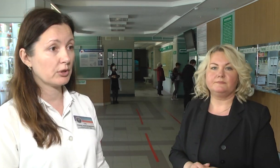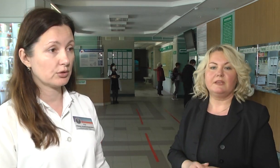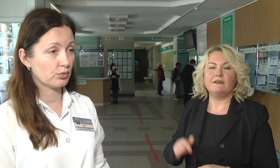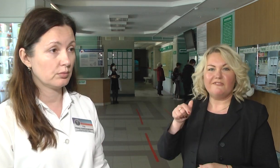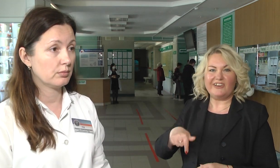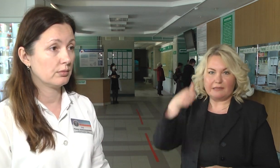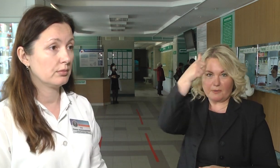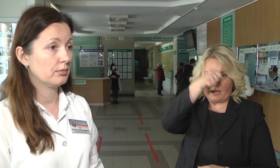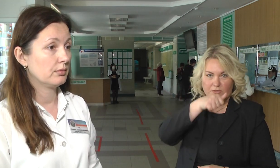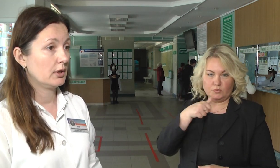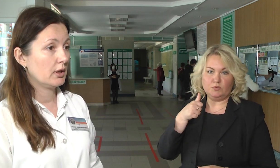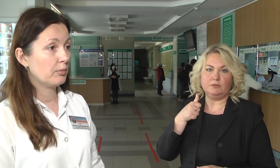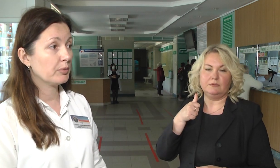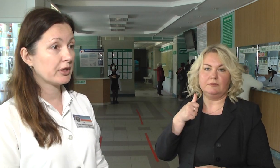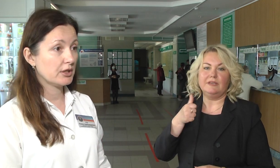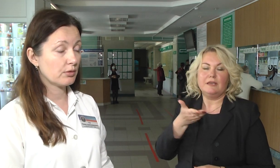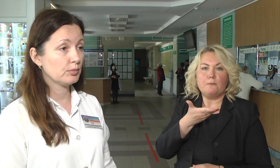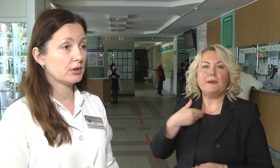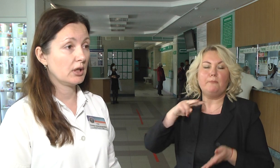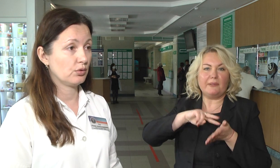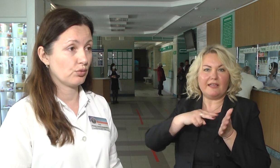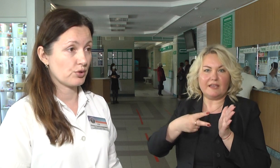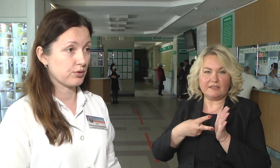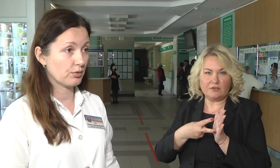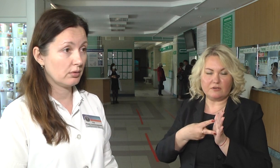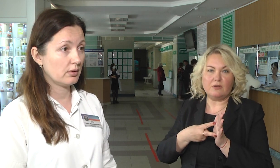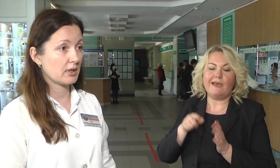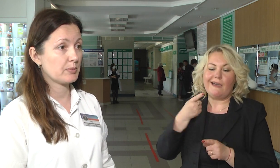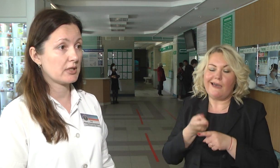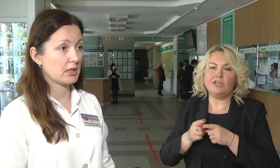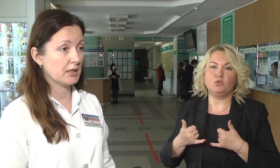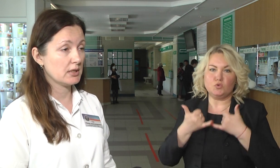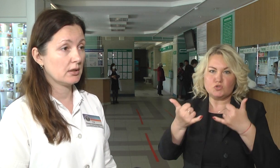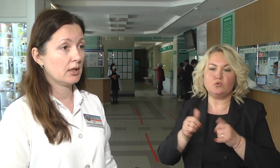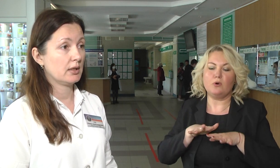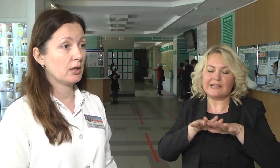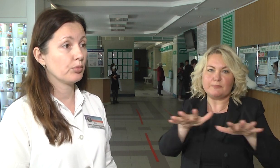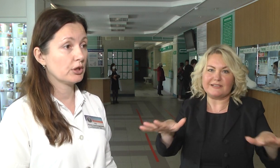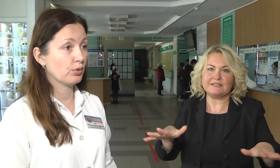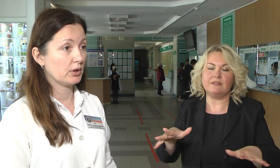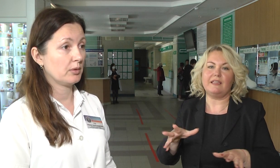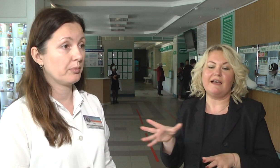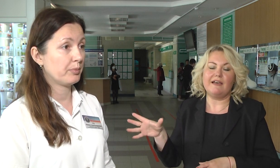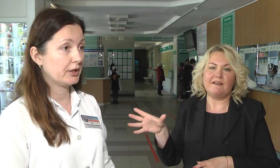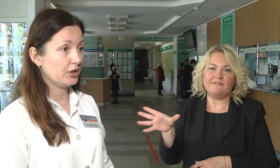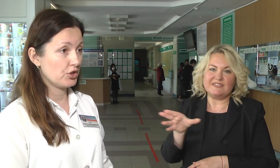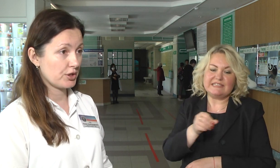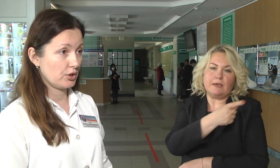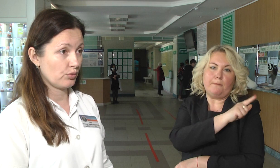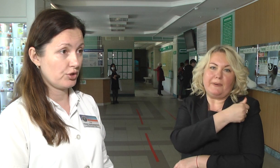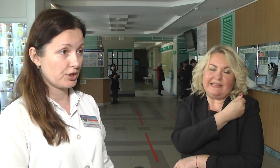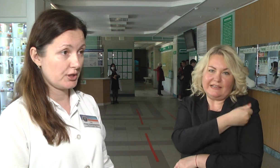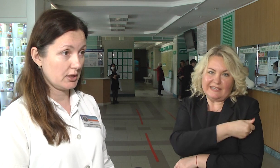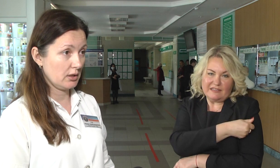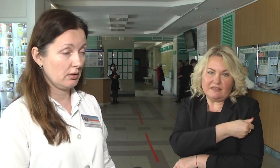В этом году мы планируем данную услугу распространить на